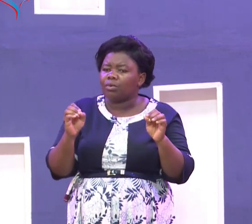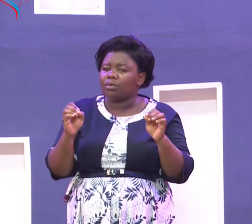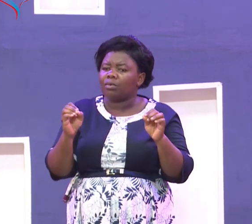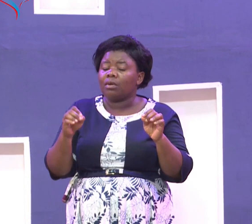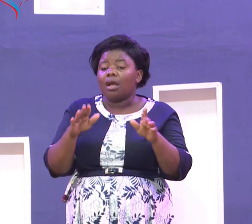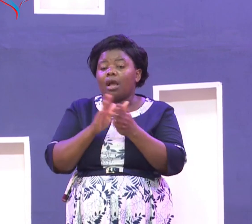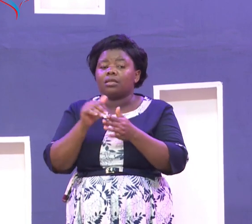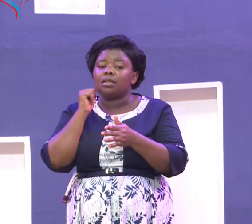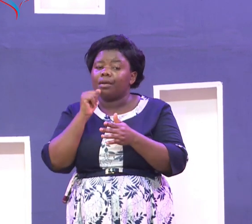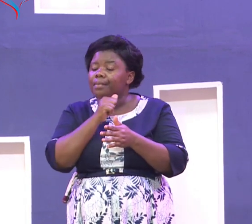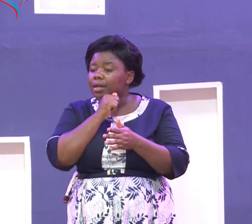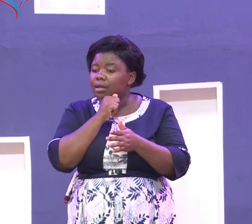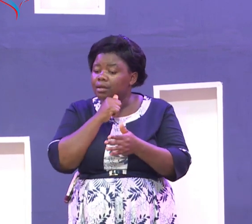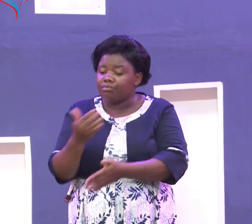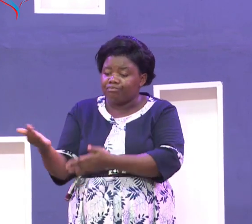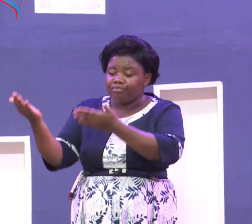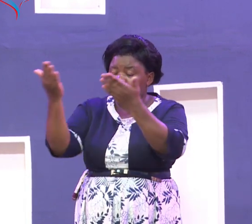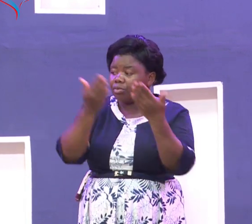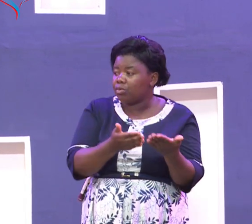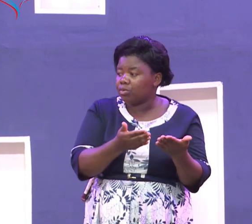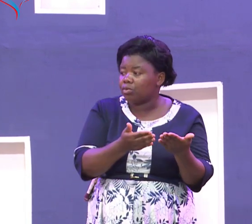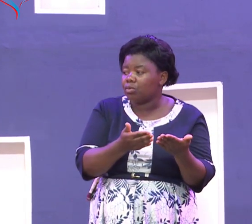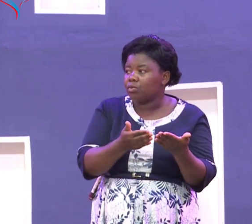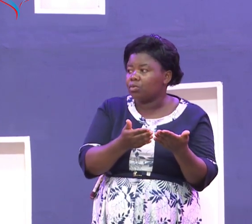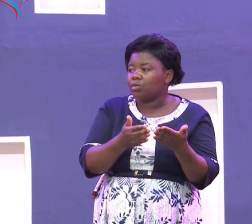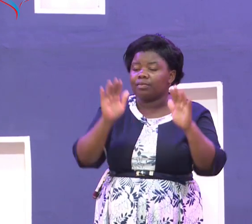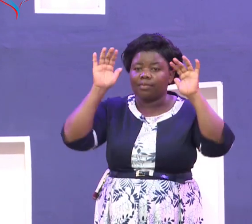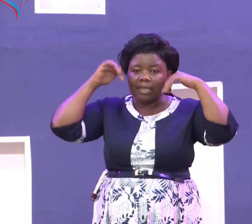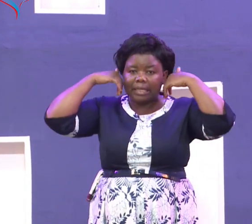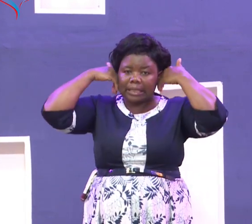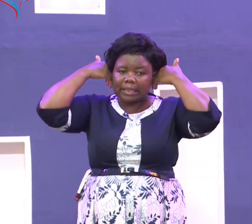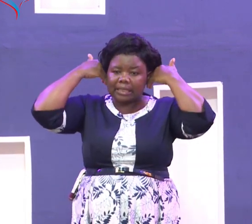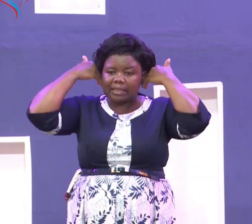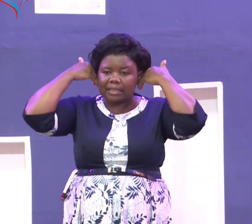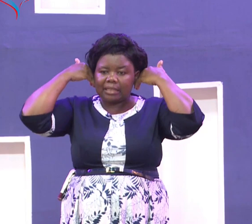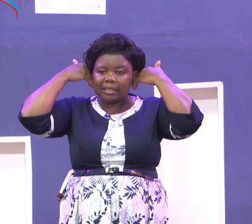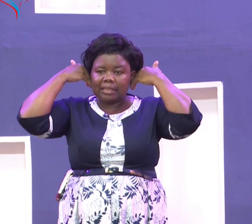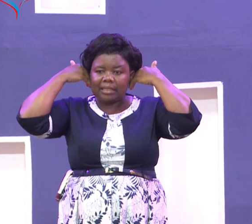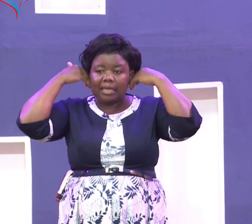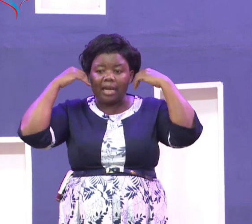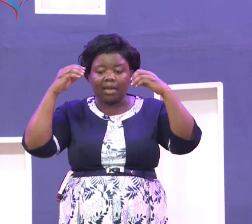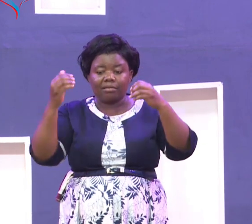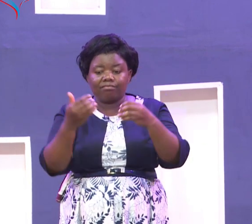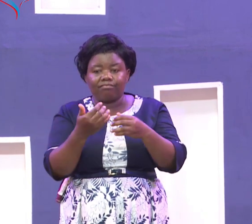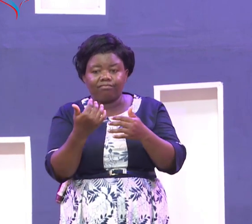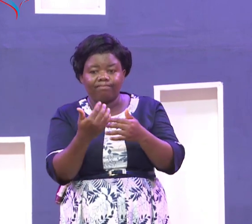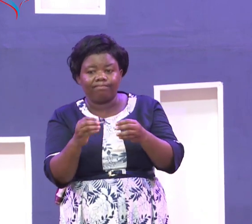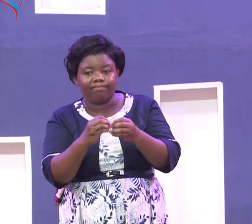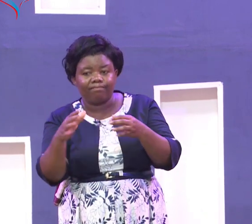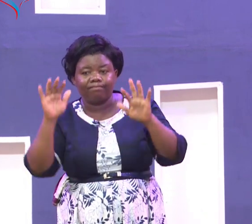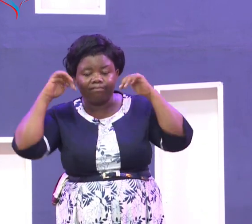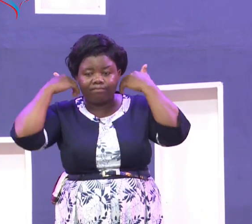ate ye Abeli n'aleeta endiga n'abaana b'endiga